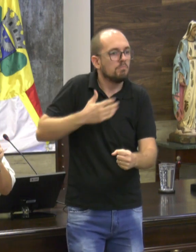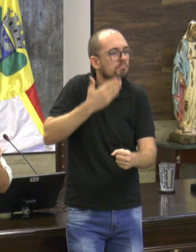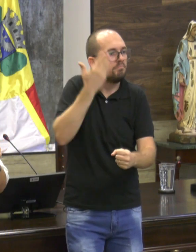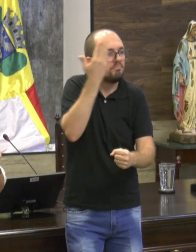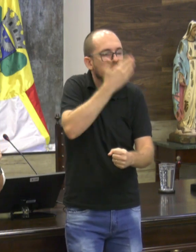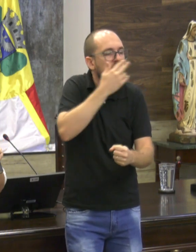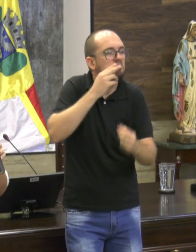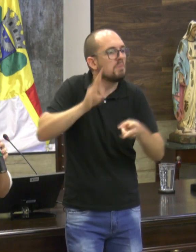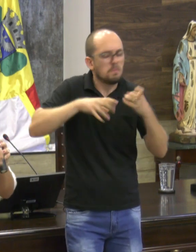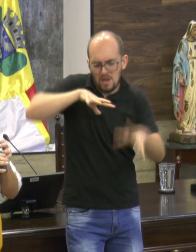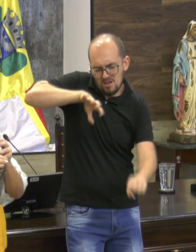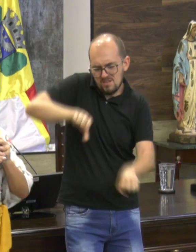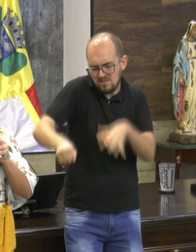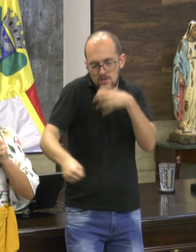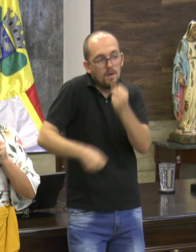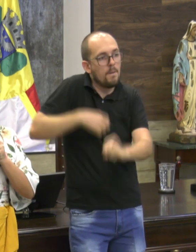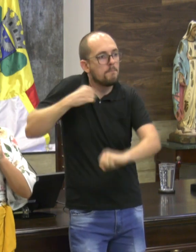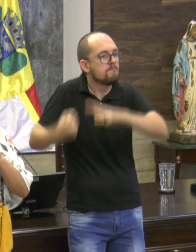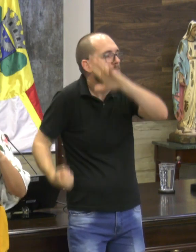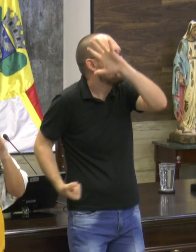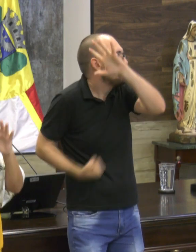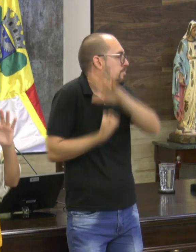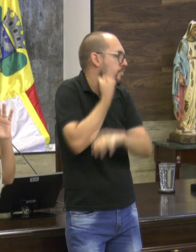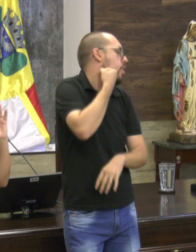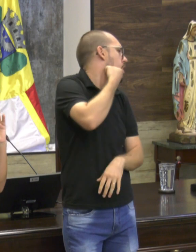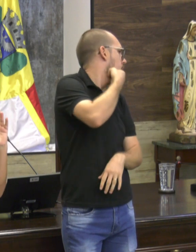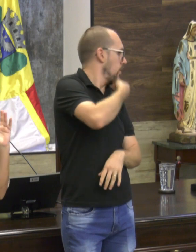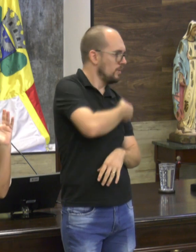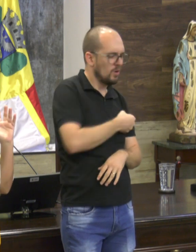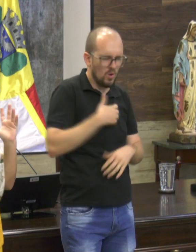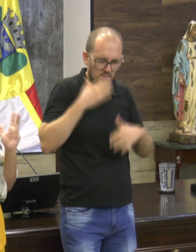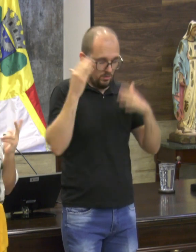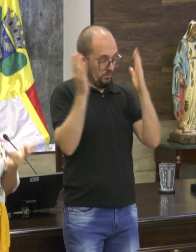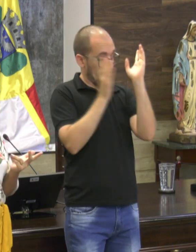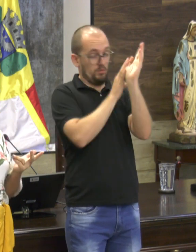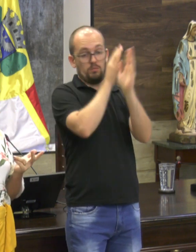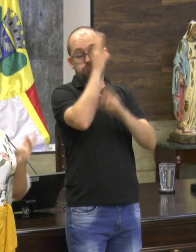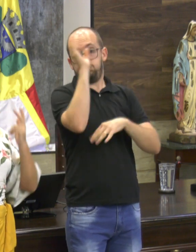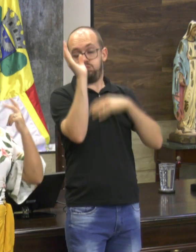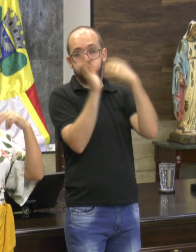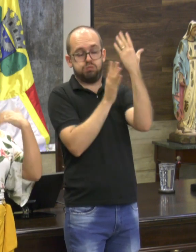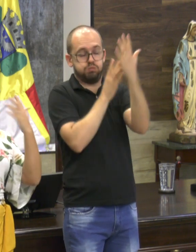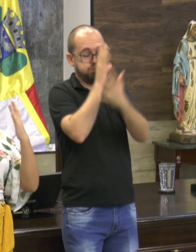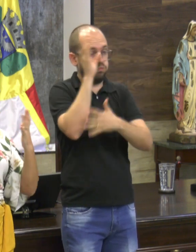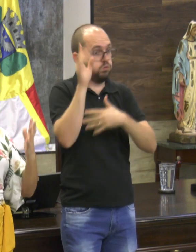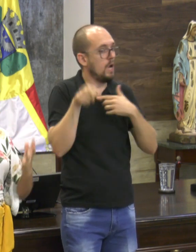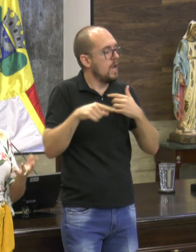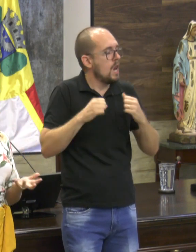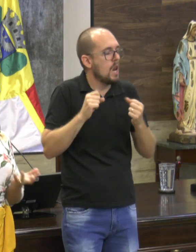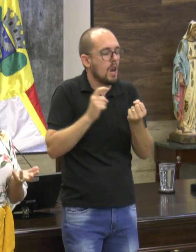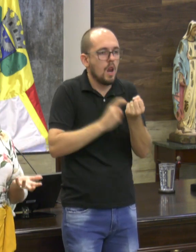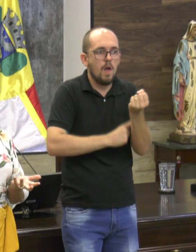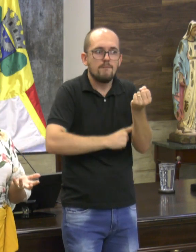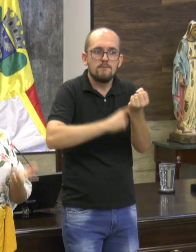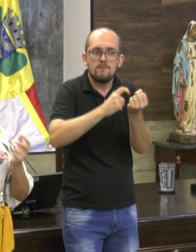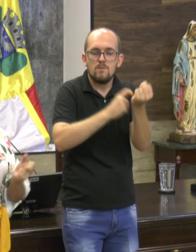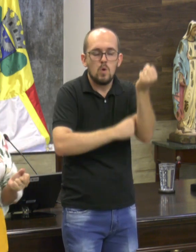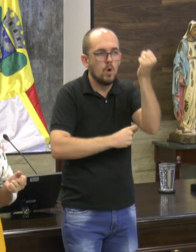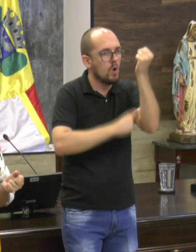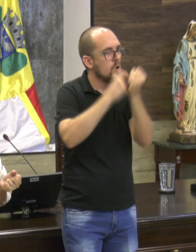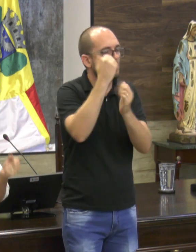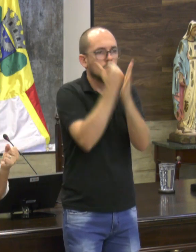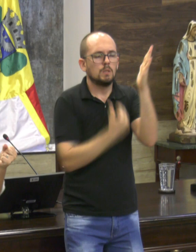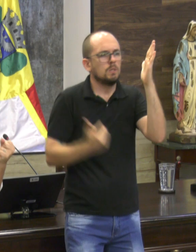cima e veio em direção do meu rosto. Eu vi que eu fiquei zonza, não sabia o que era. Demorou um pouquinho para eu entender o que tinha acontecido. O que